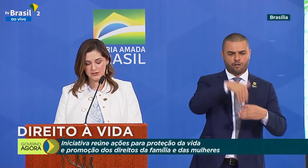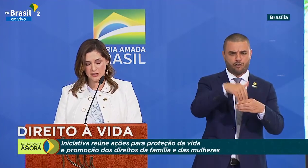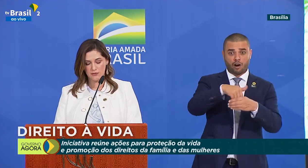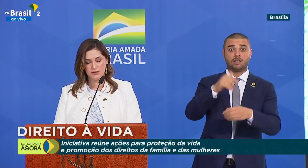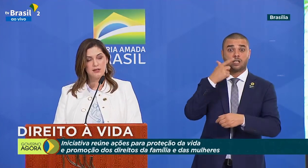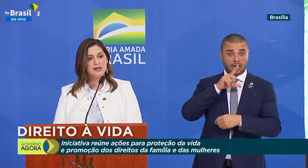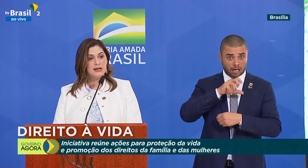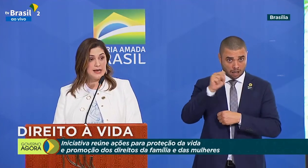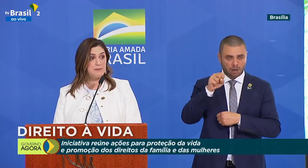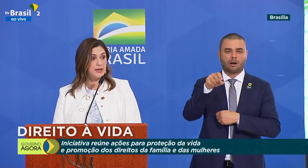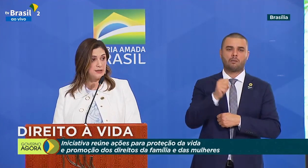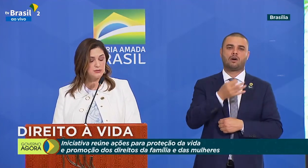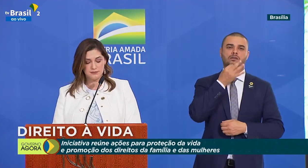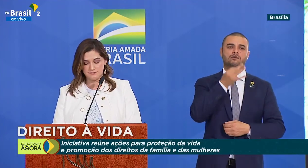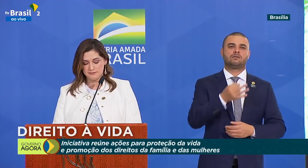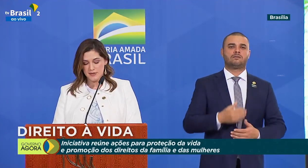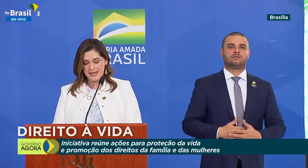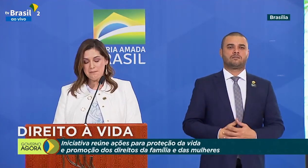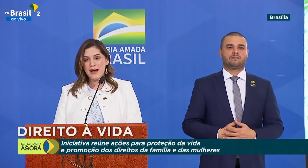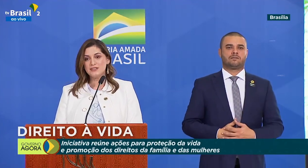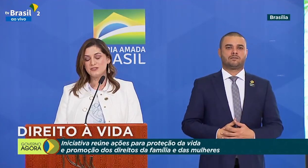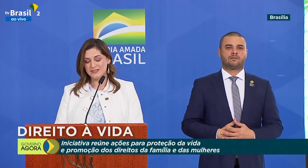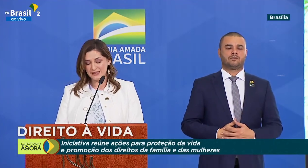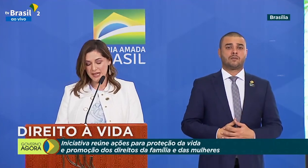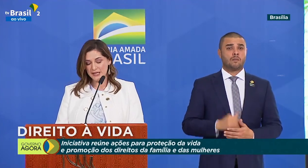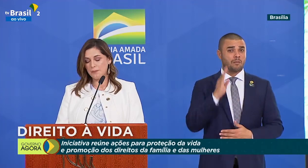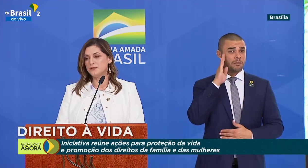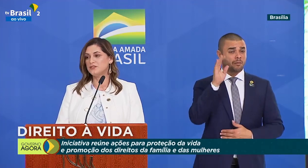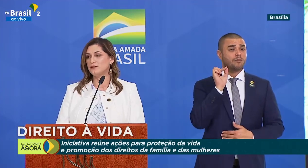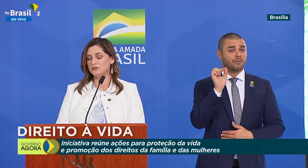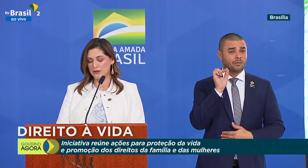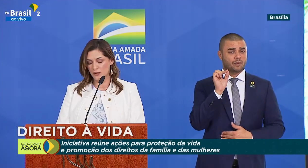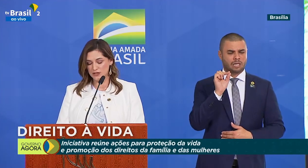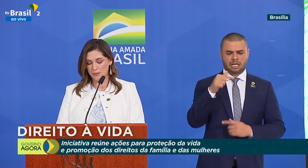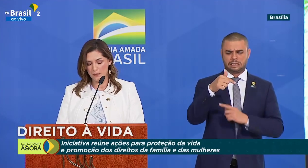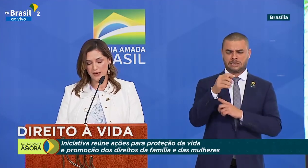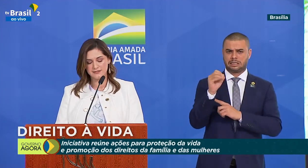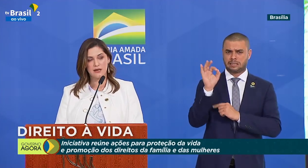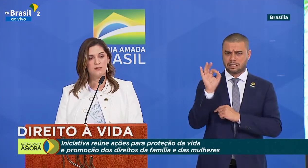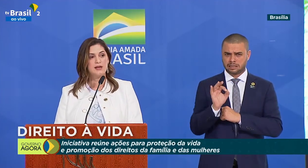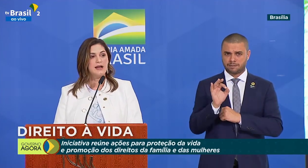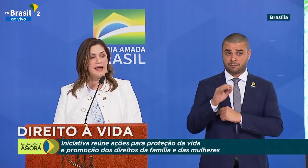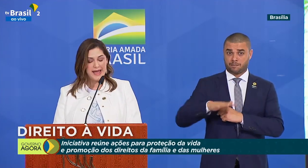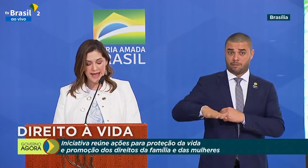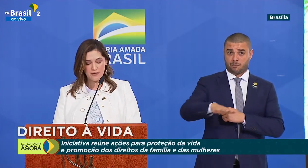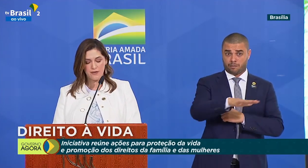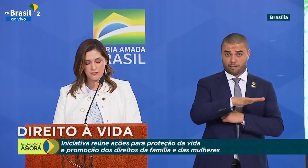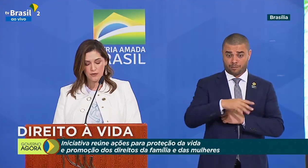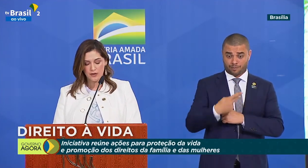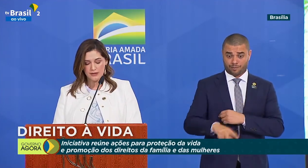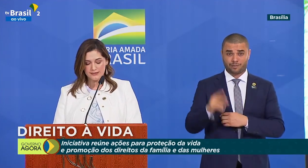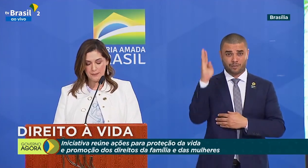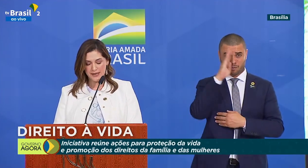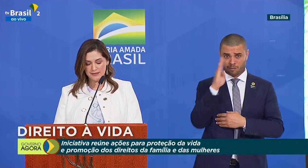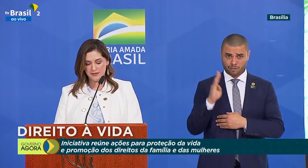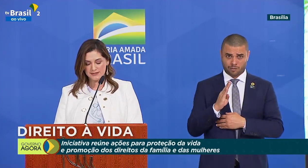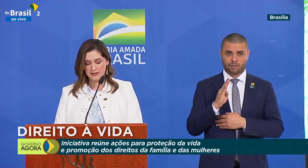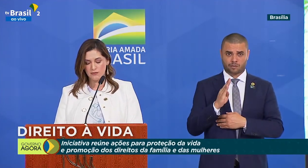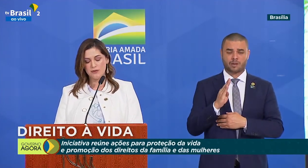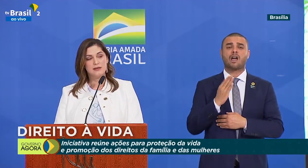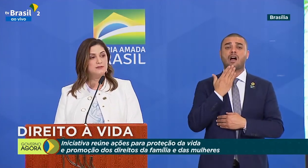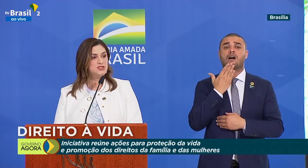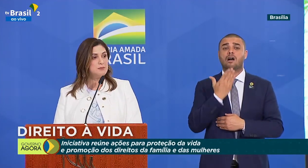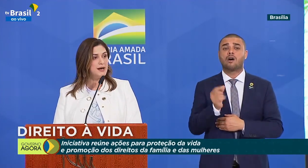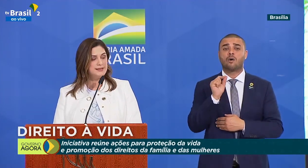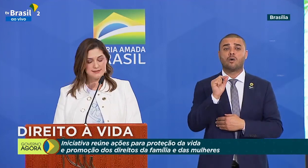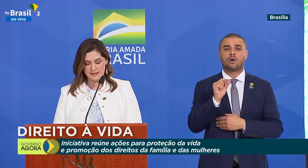opinar sobre essa questão Lembrando que mais de setenta por cento da nossa população é a favor da